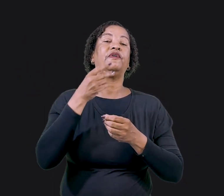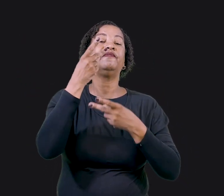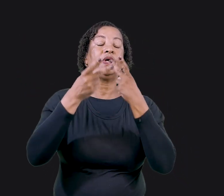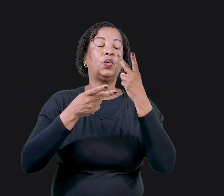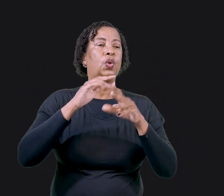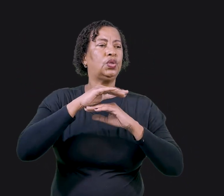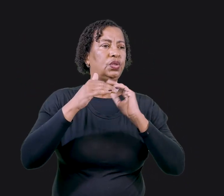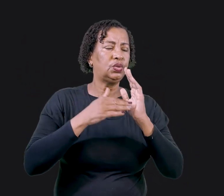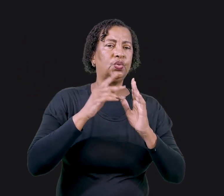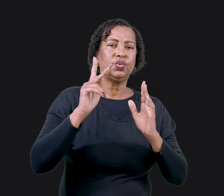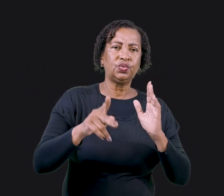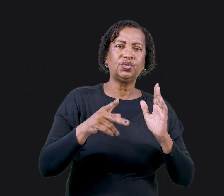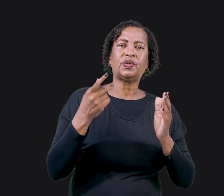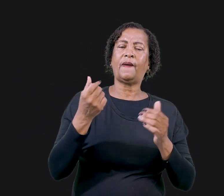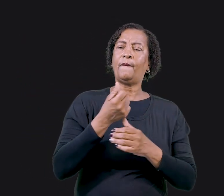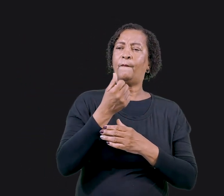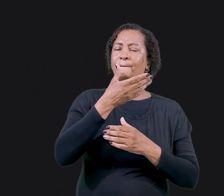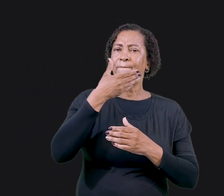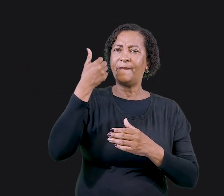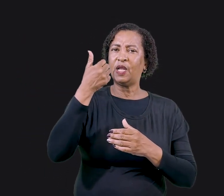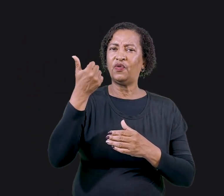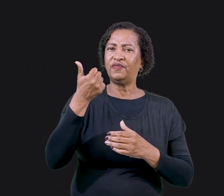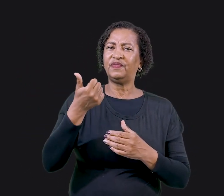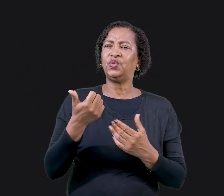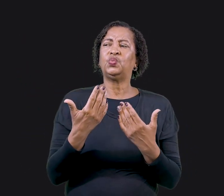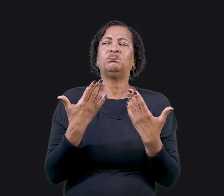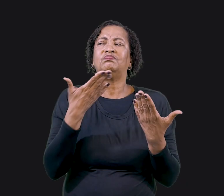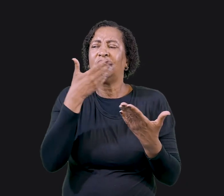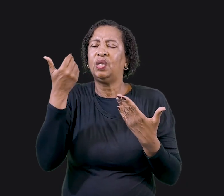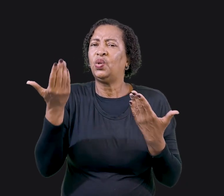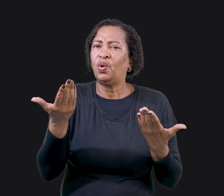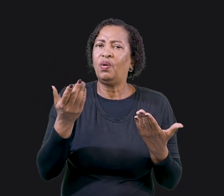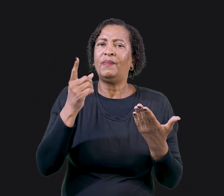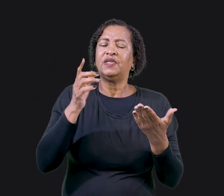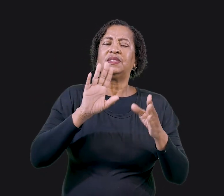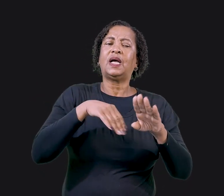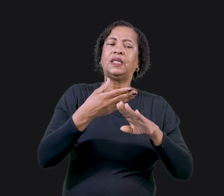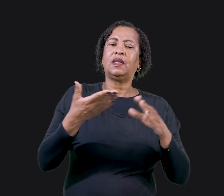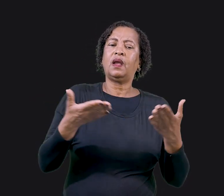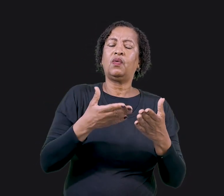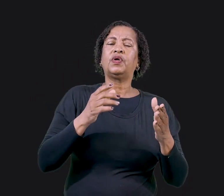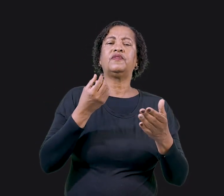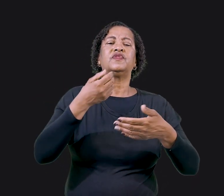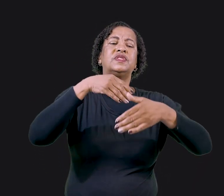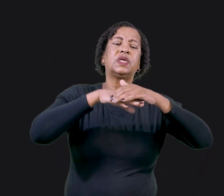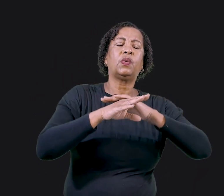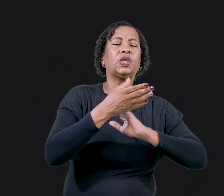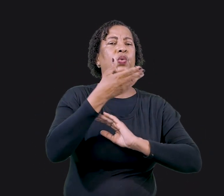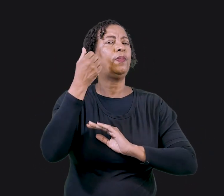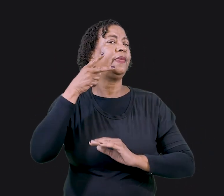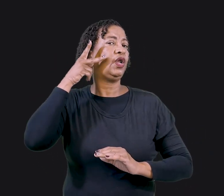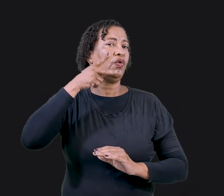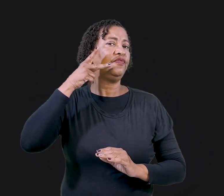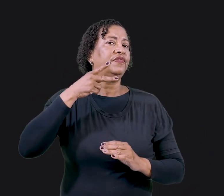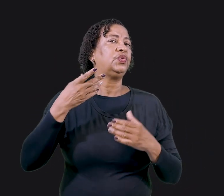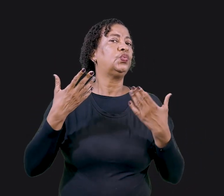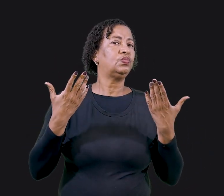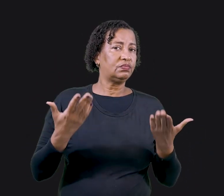vinho e depois que os convidados já beberam bastante, o vinho inferior é servido. Mas você guardou o melhor até agora, hein? Esse